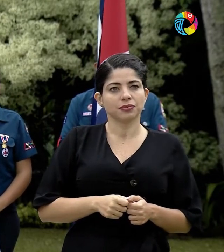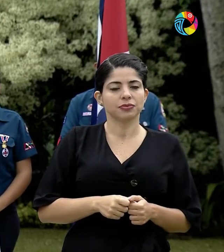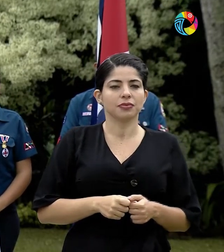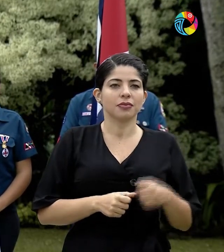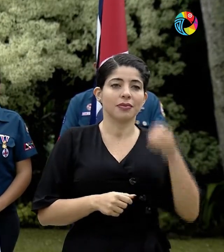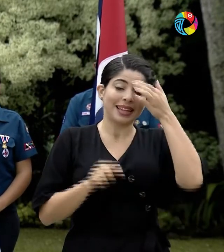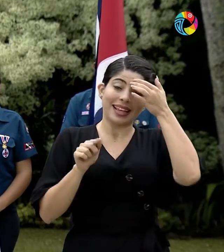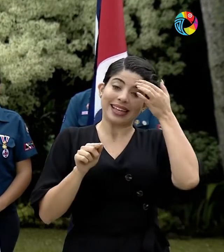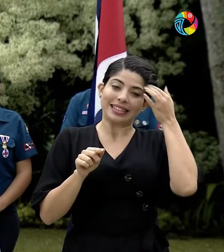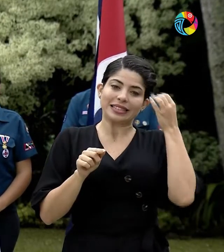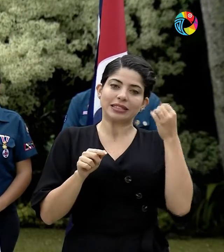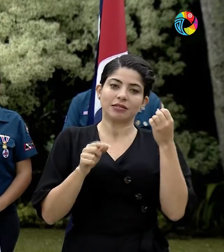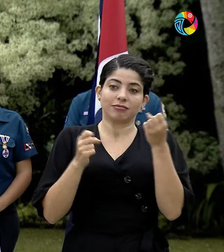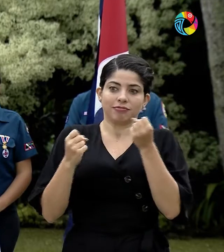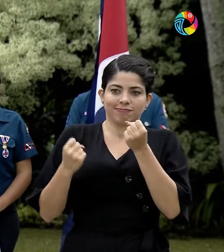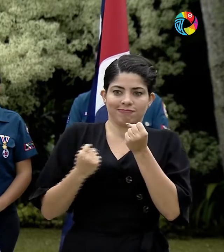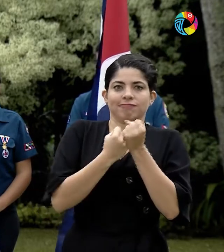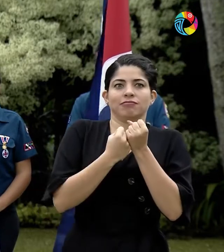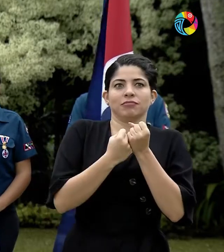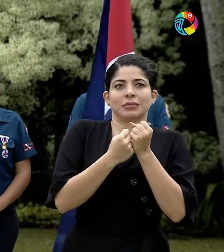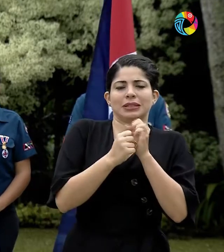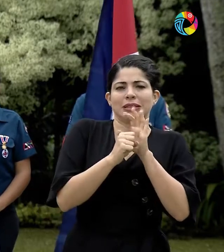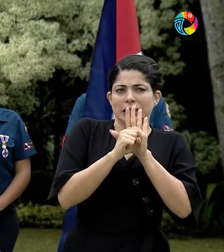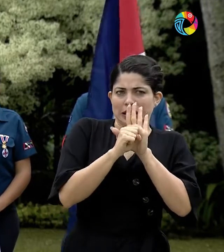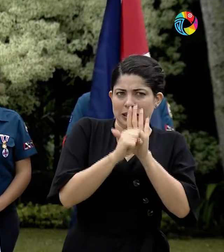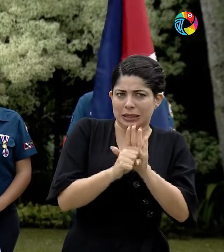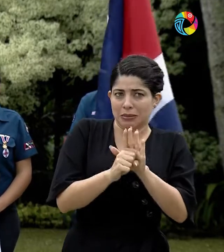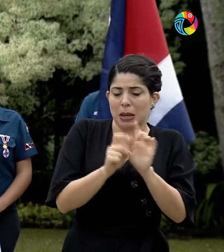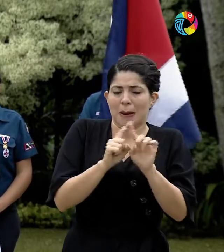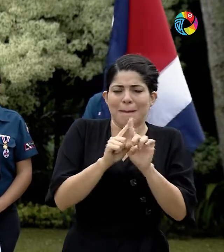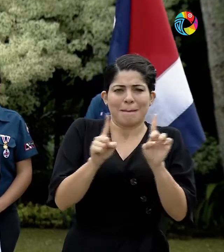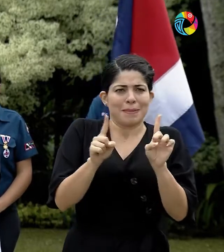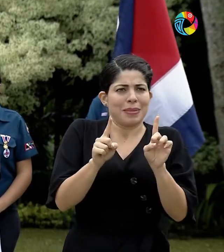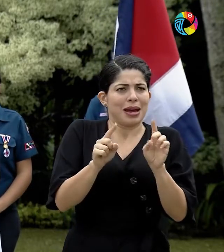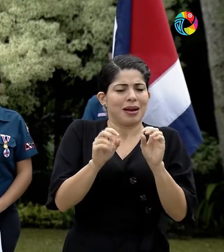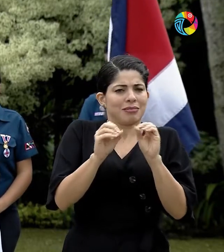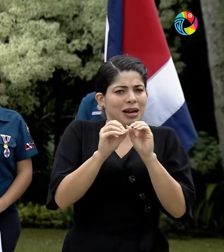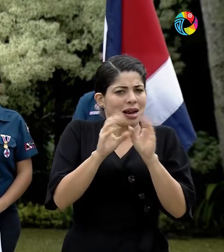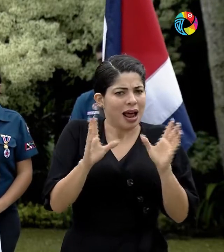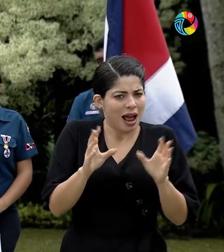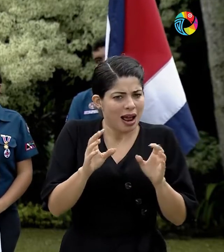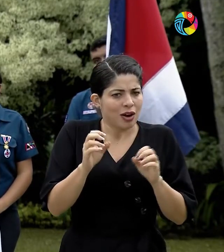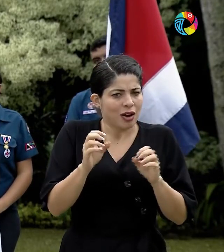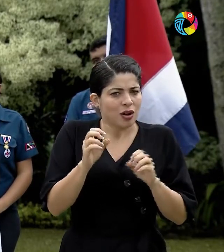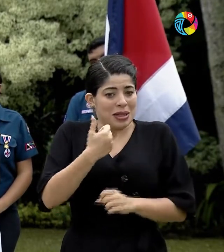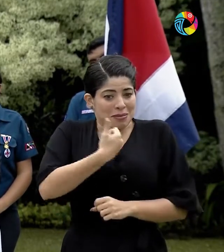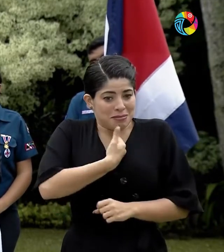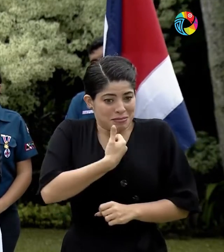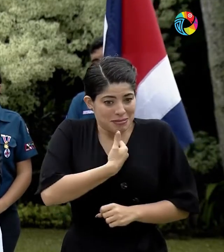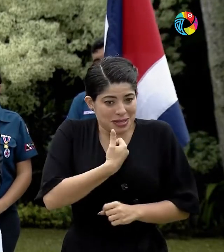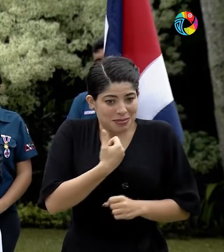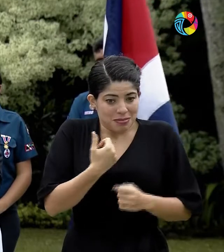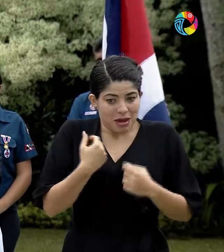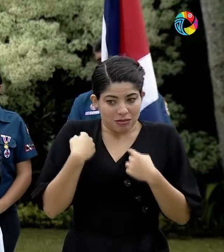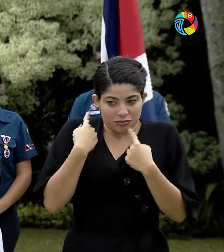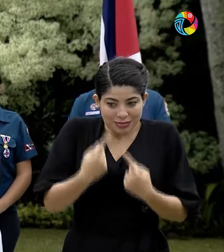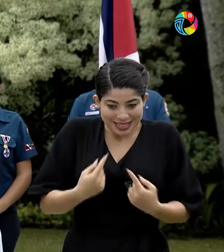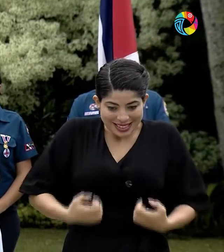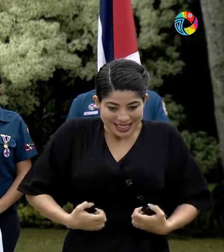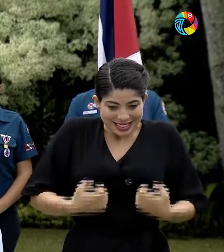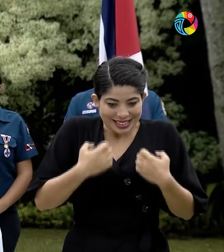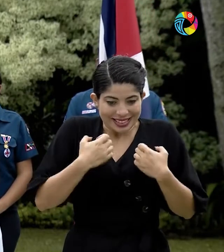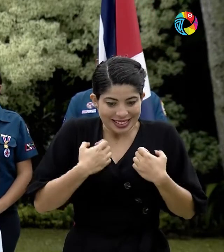Ese aporte simbólico y fáctico de nuestra propia existencia en